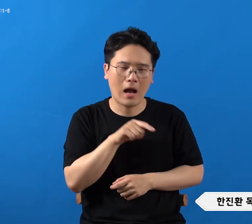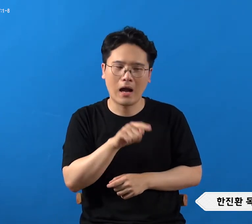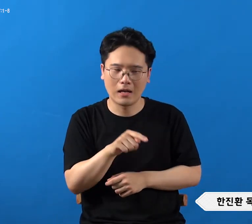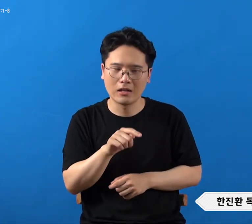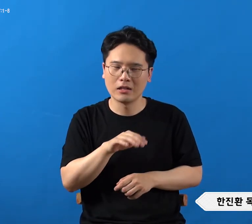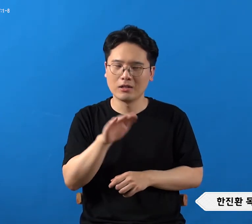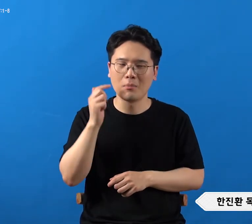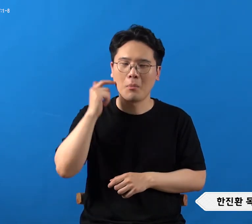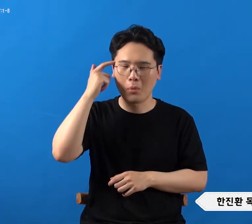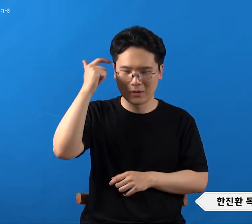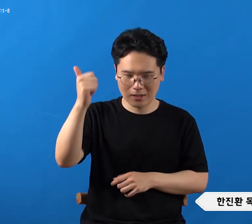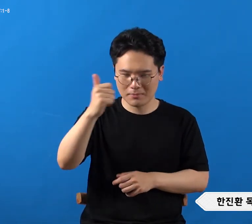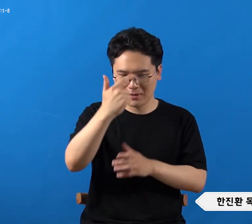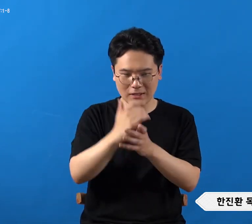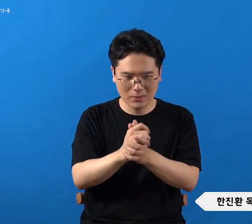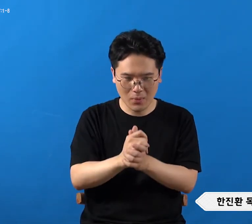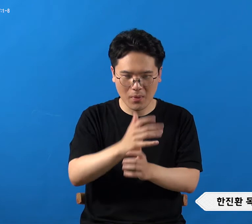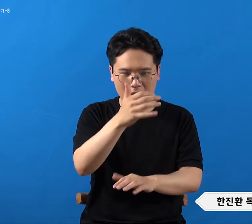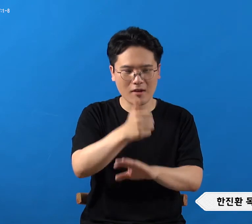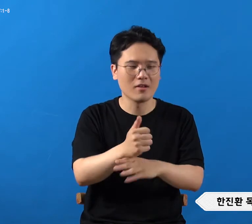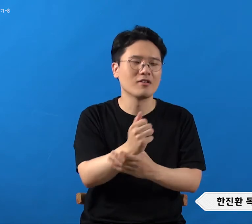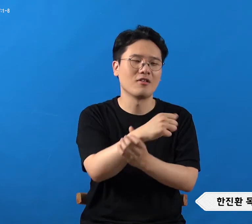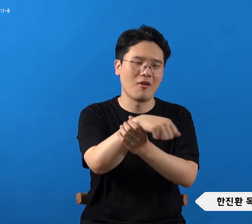한번 느껴보시기를 바랍니다.